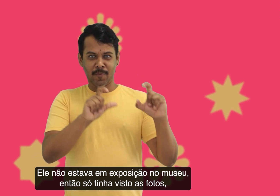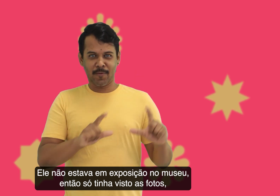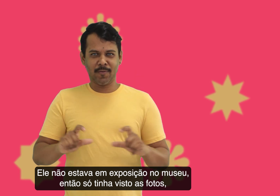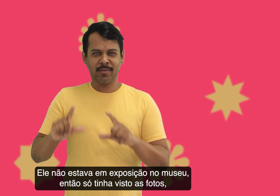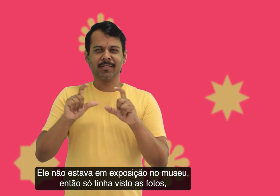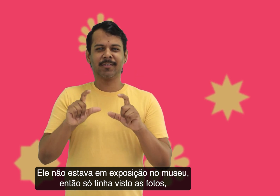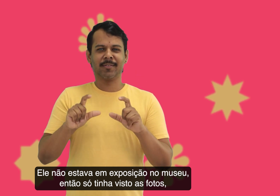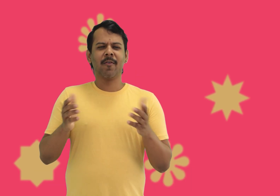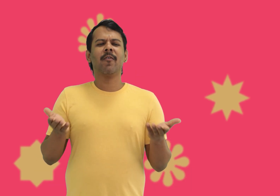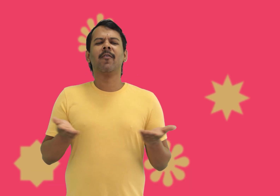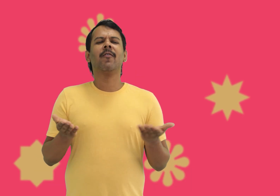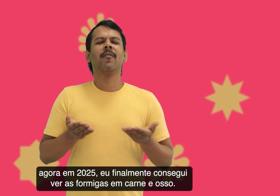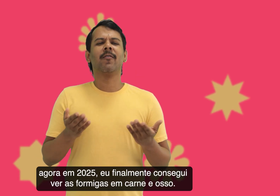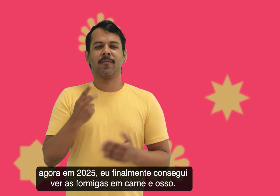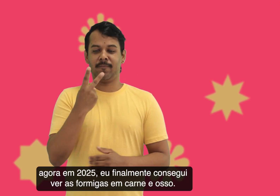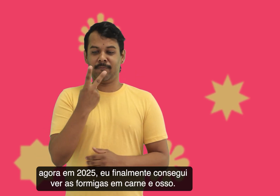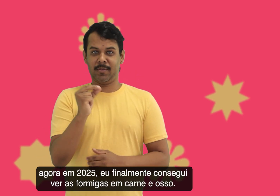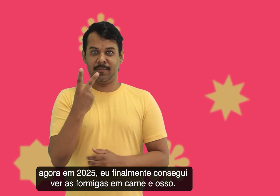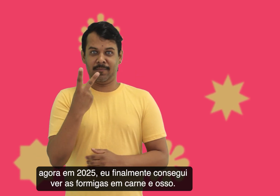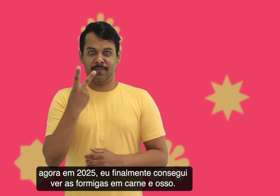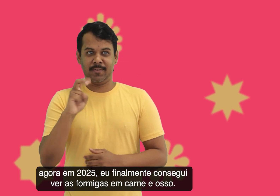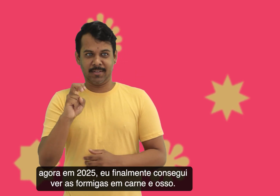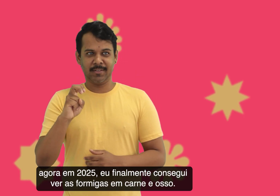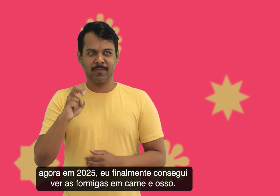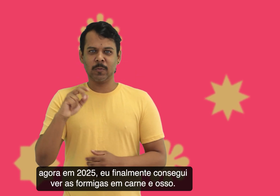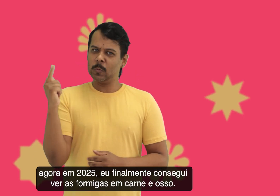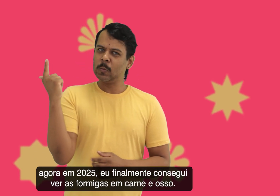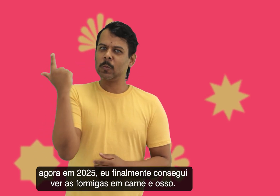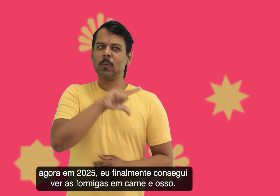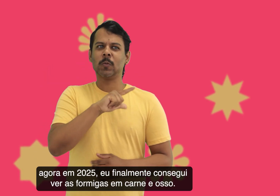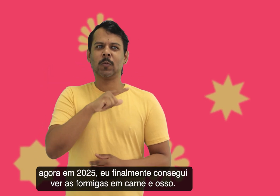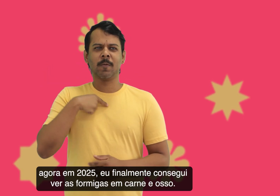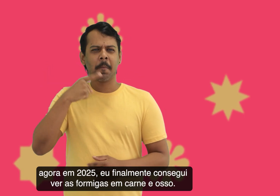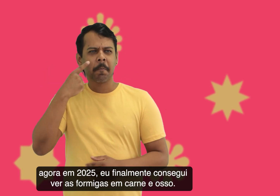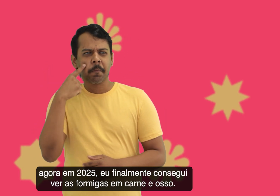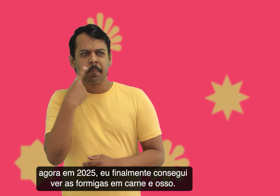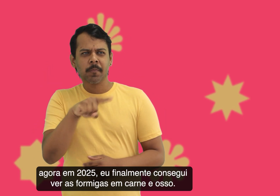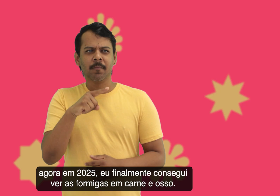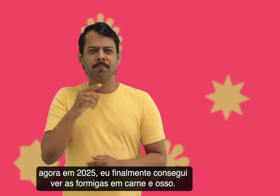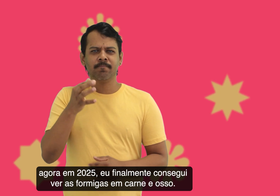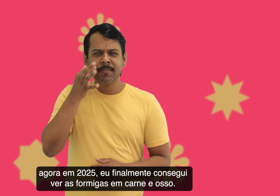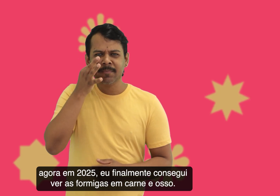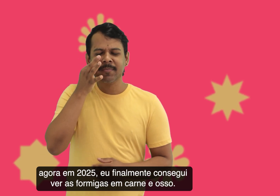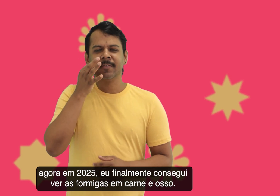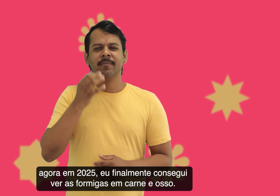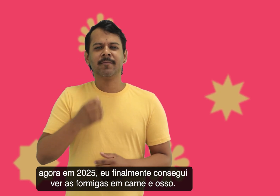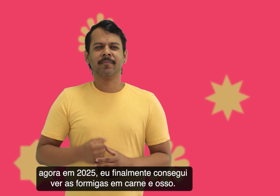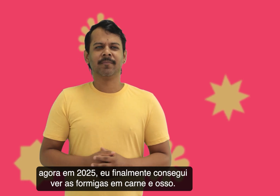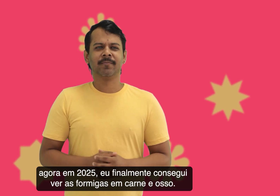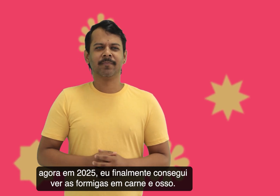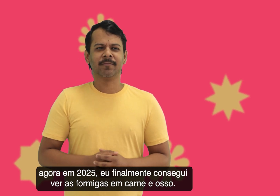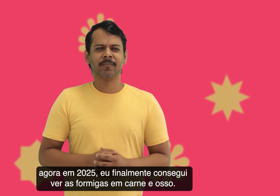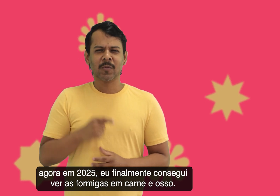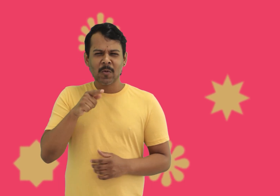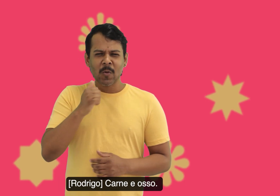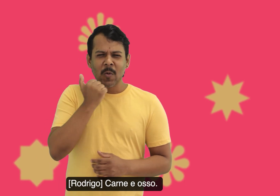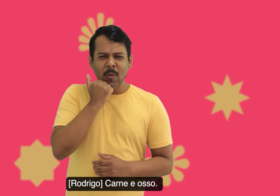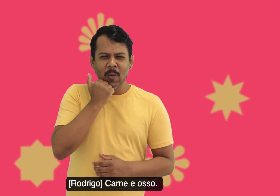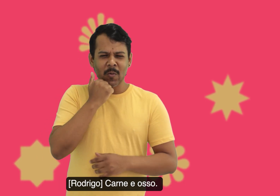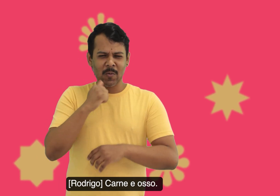tinha visto as fotos. Agora, em 2025, eu finalmente consegui ver as formigas em carne e osso.